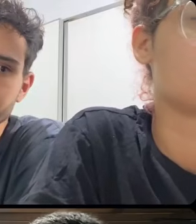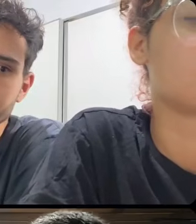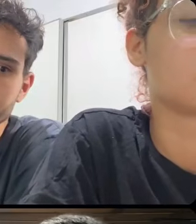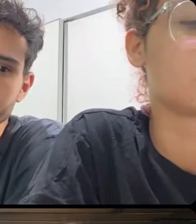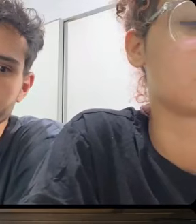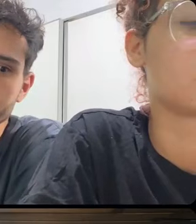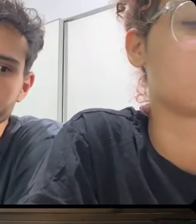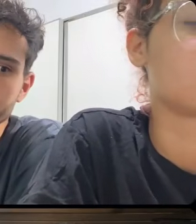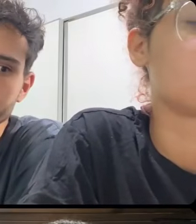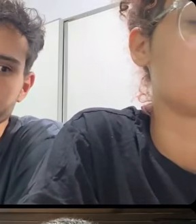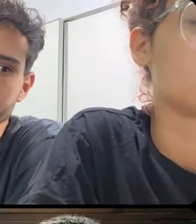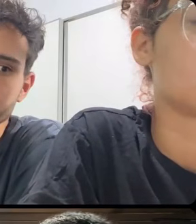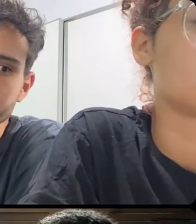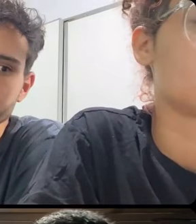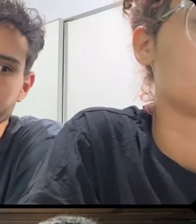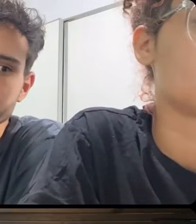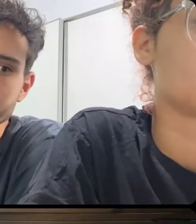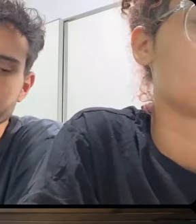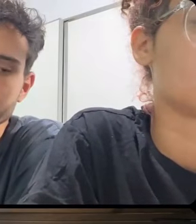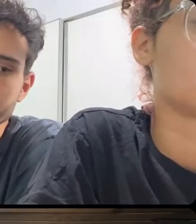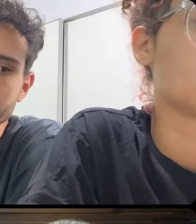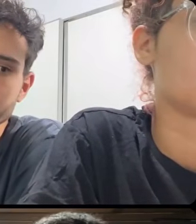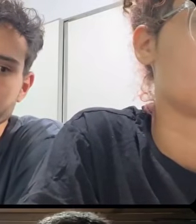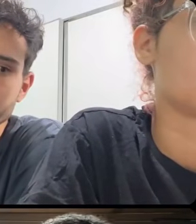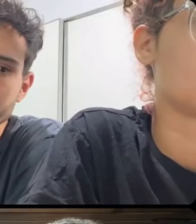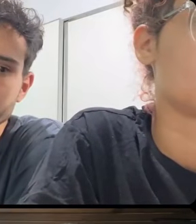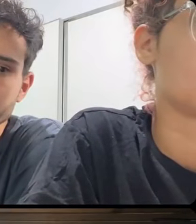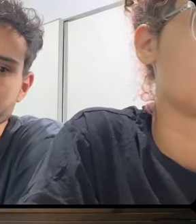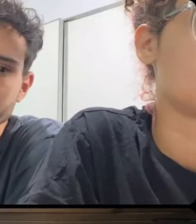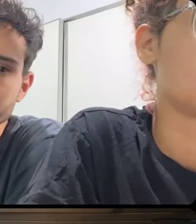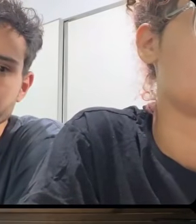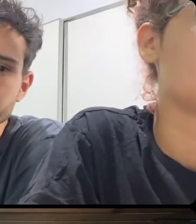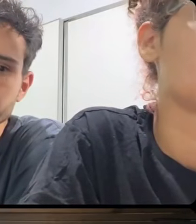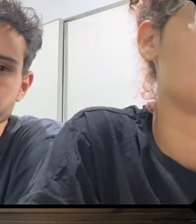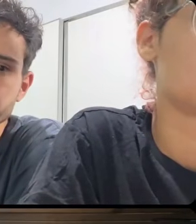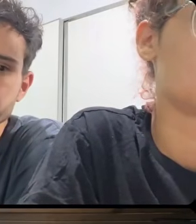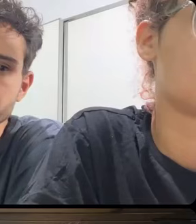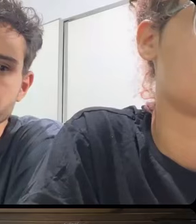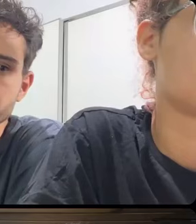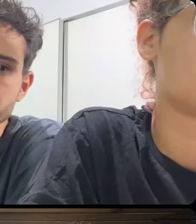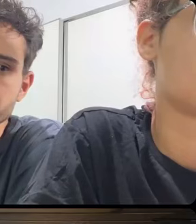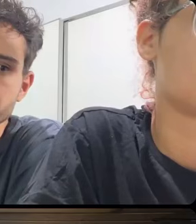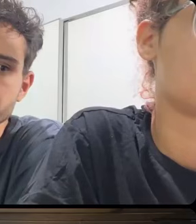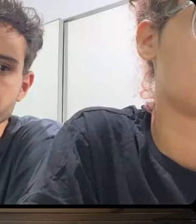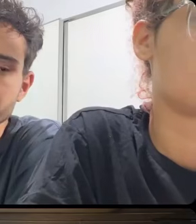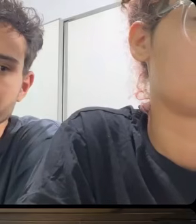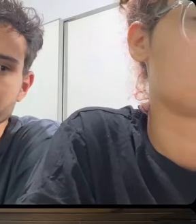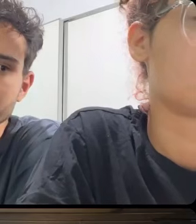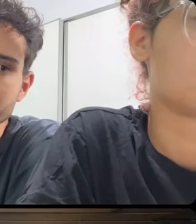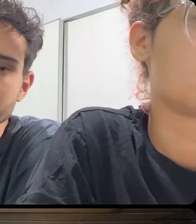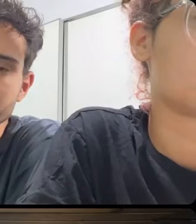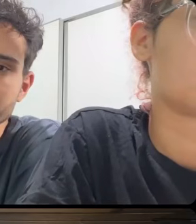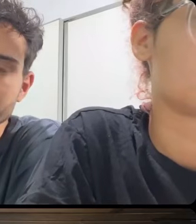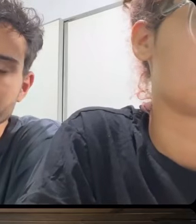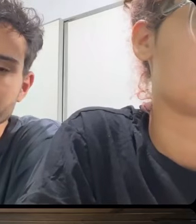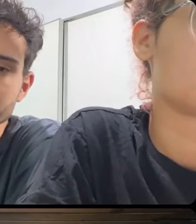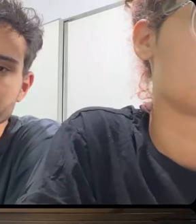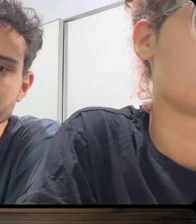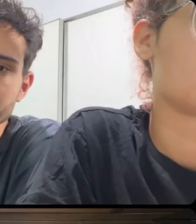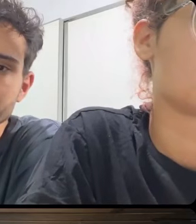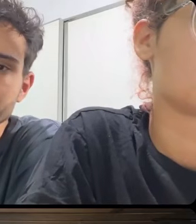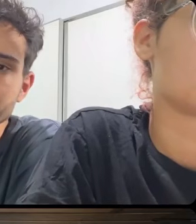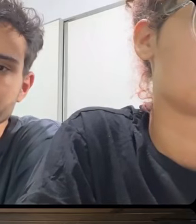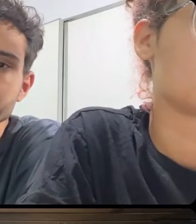Jesus, né, é o nosso comandante, e a gente tem que continuar remando, a gente tem que continuar na nossa vida, né? Para que a gente